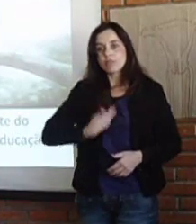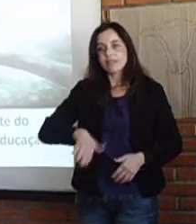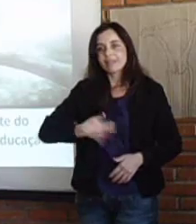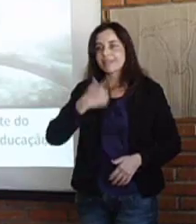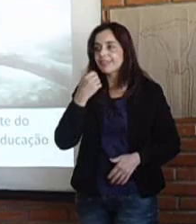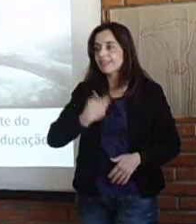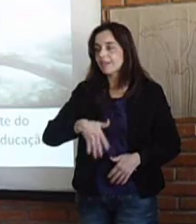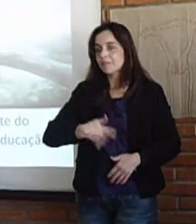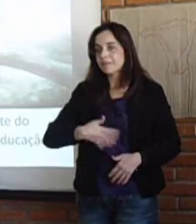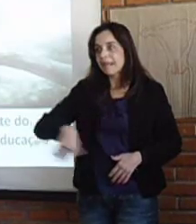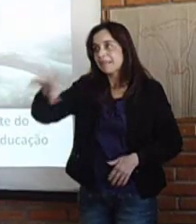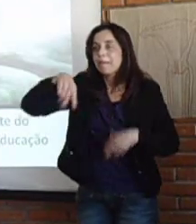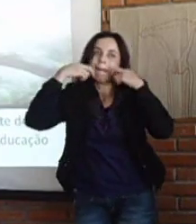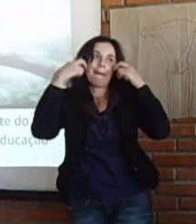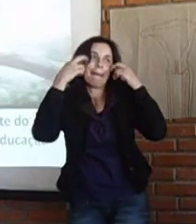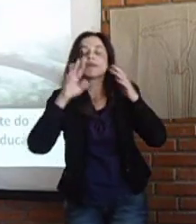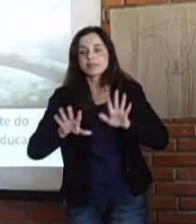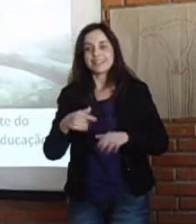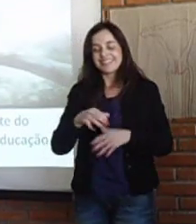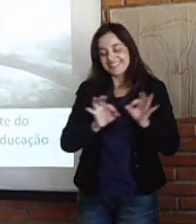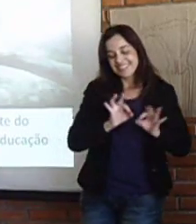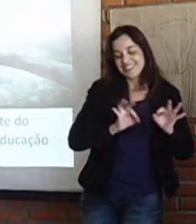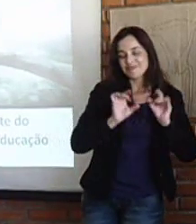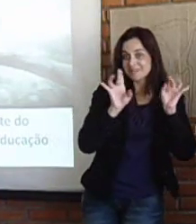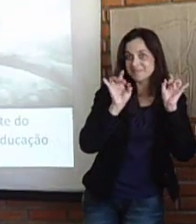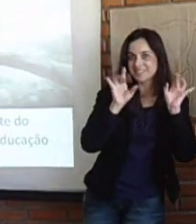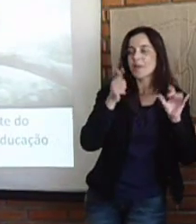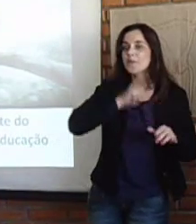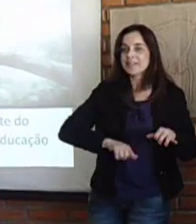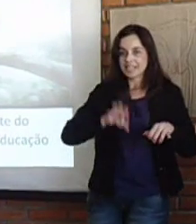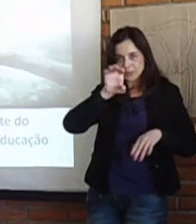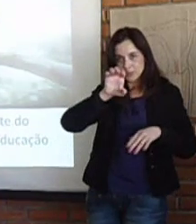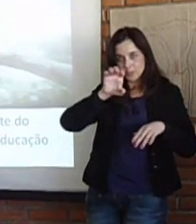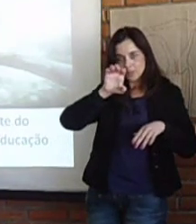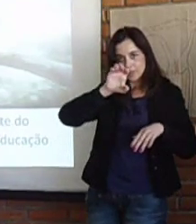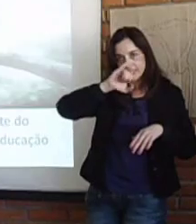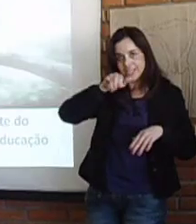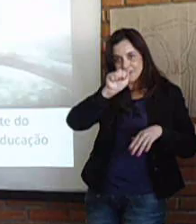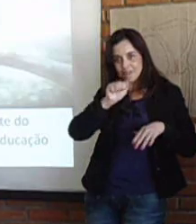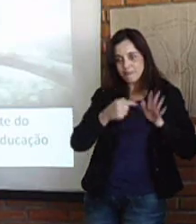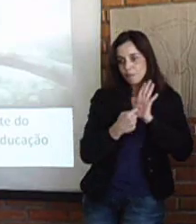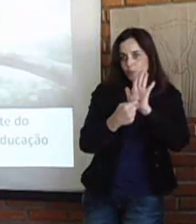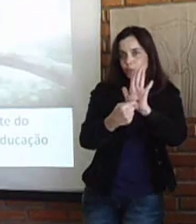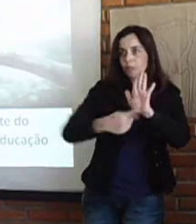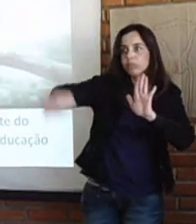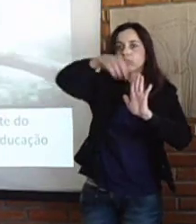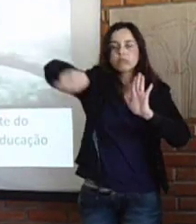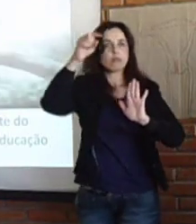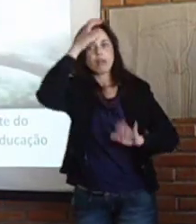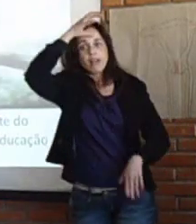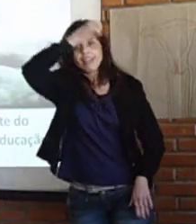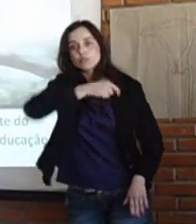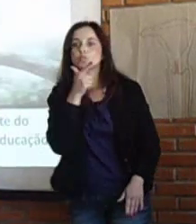meio constrangidos. Então eu tentei lá na EJA e depois, como deu certo também nas outras turmas, falar de uma maneira descontraída